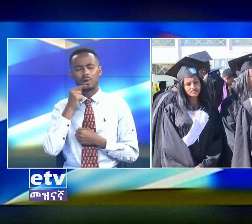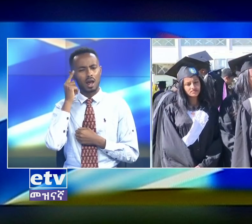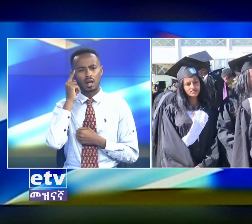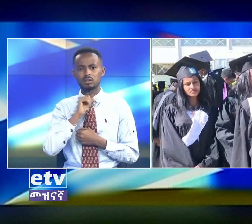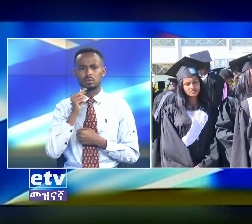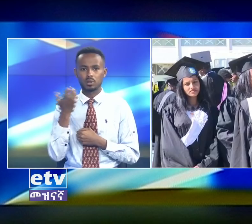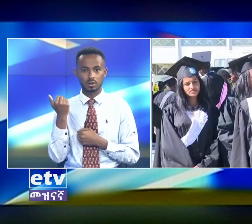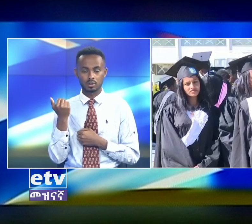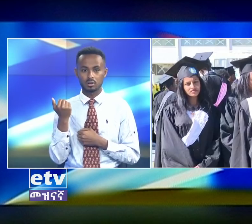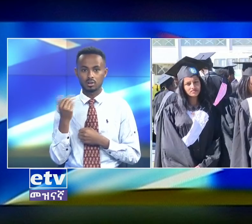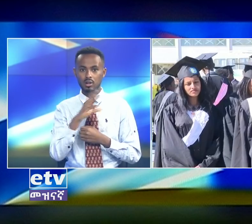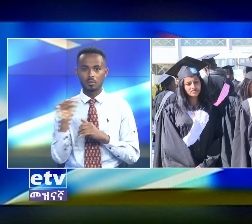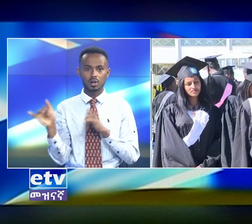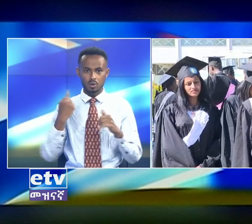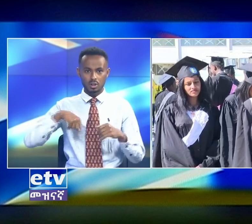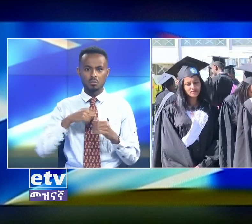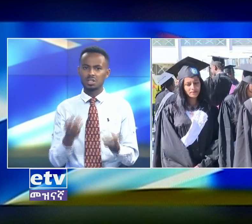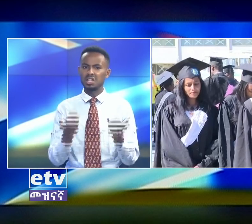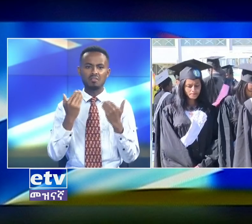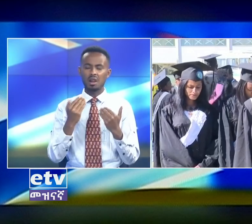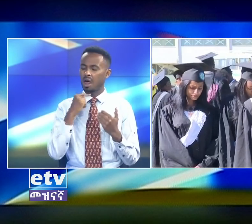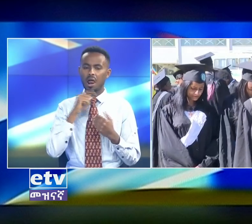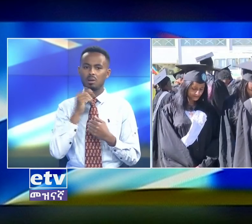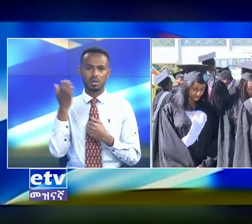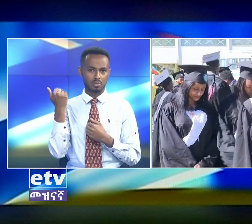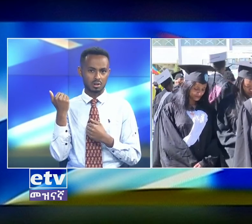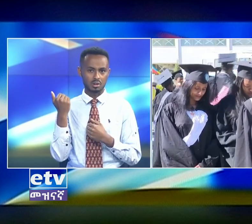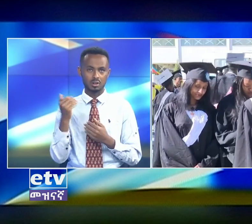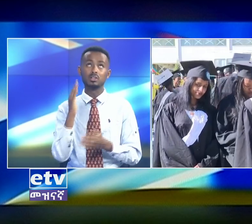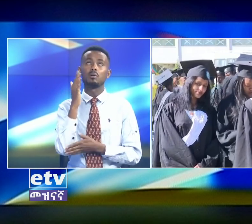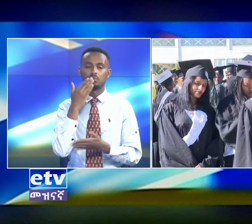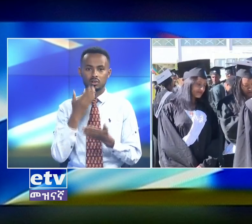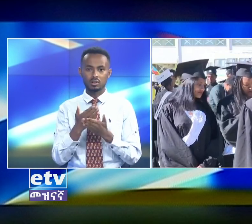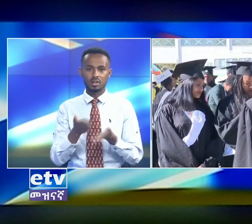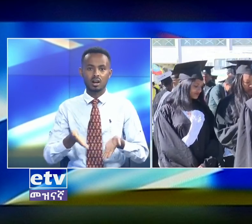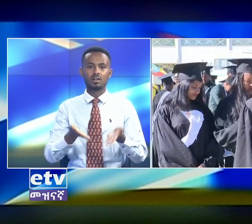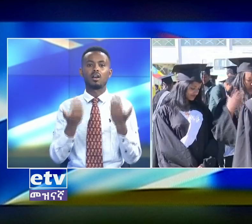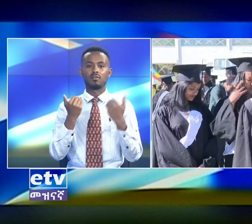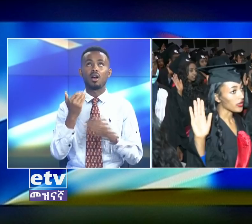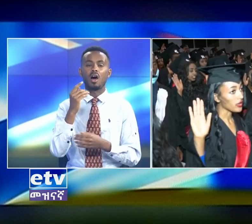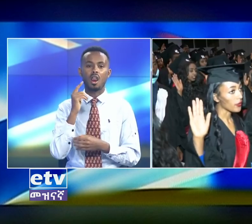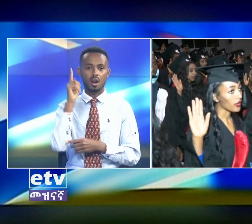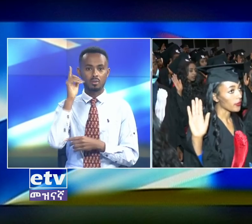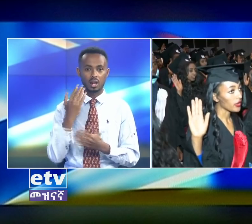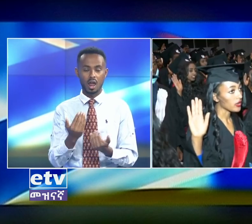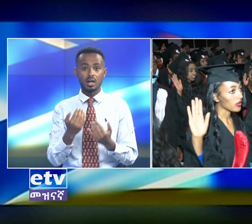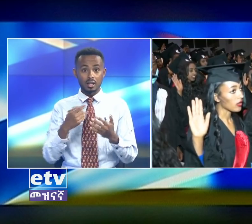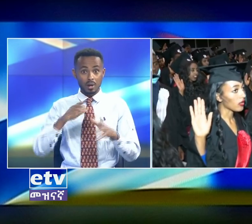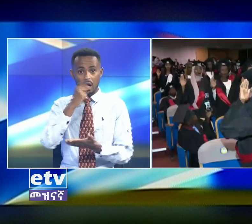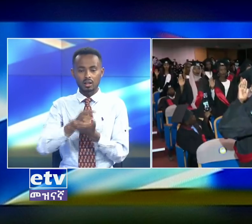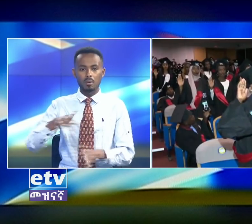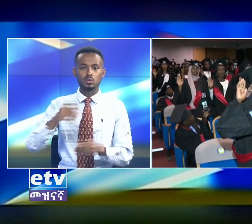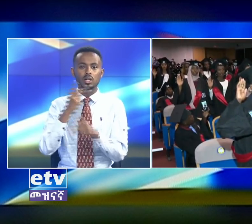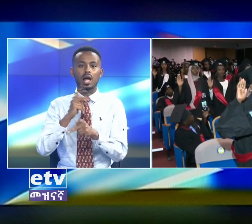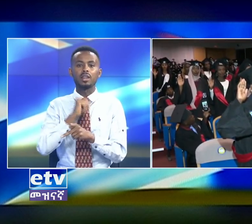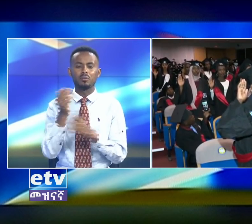ነበር እና ደግሞ እኛም እንተርፋለን አላልንም ነበር። ያው ተረፍን በፈጣሪ ፍቃድ አልሐምዱሊላህ። ተመራቂ ተማሪዎቹ